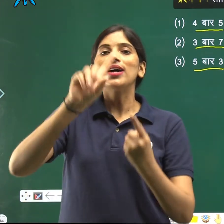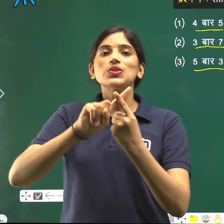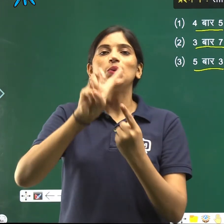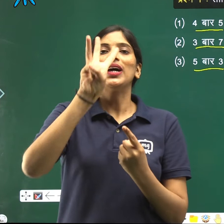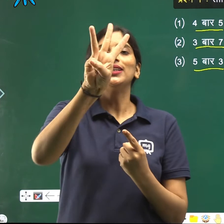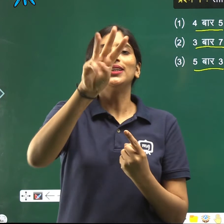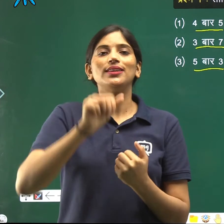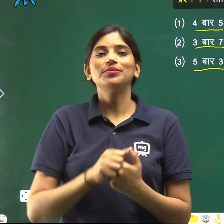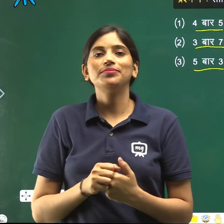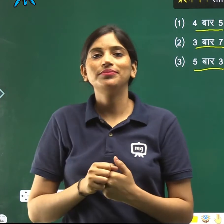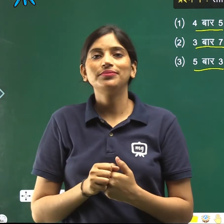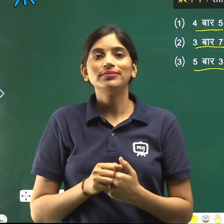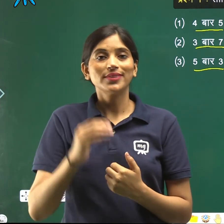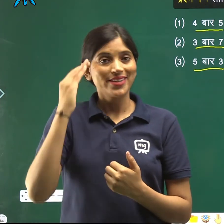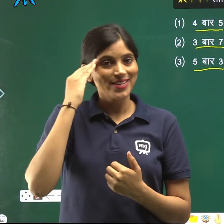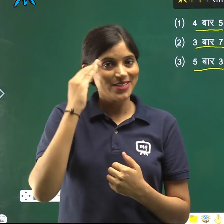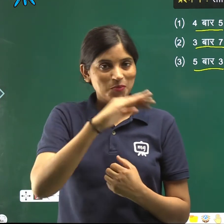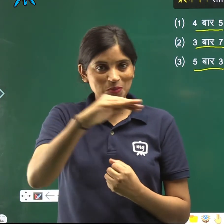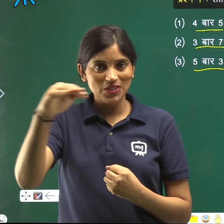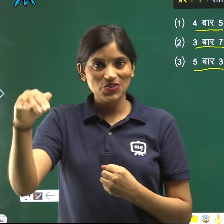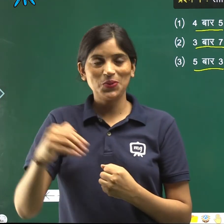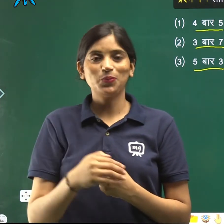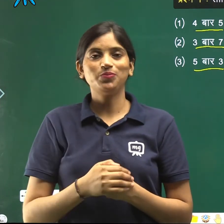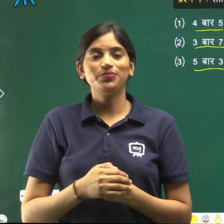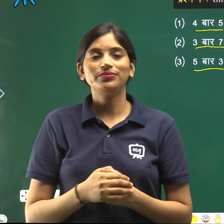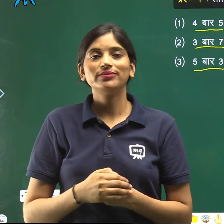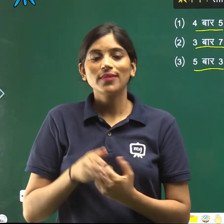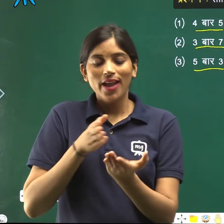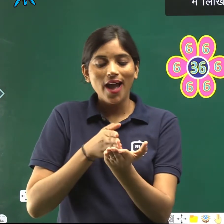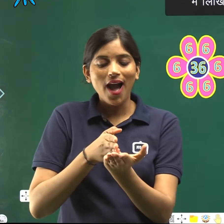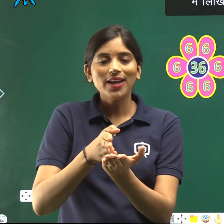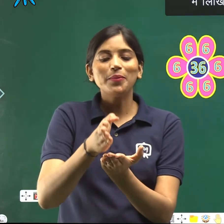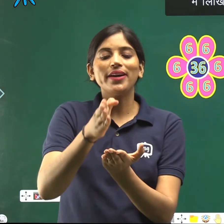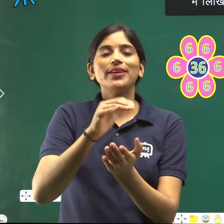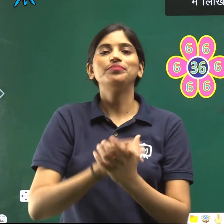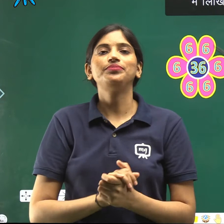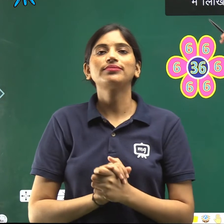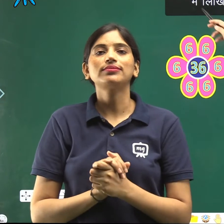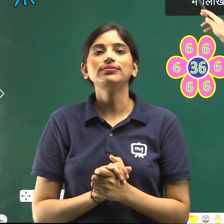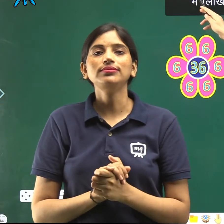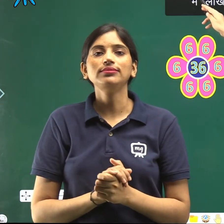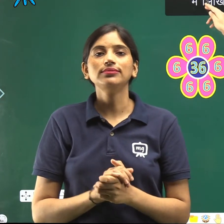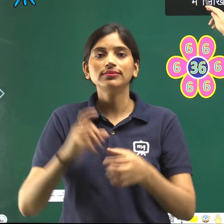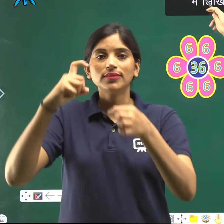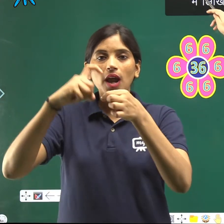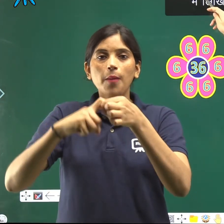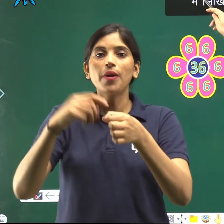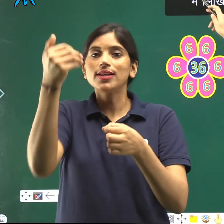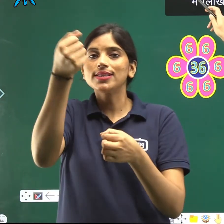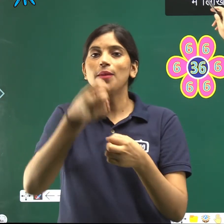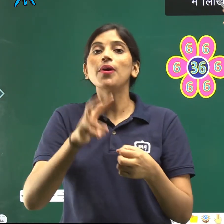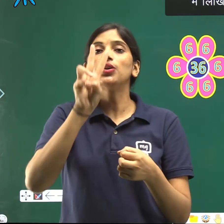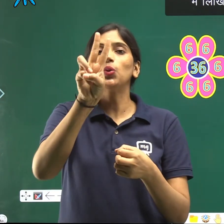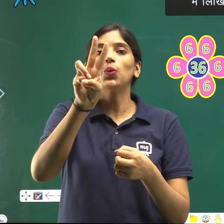3। समझे बच्चों? आगे बढ़ें। प्रश्न नंबर 2,